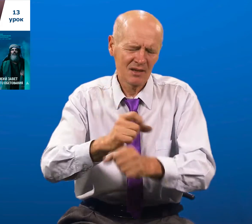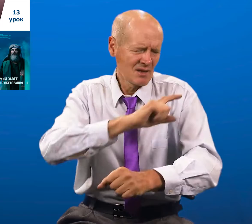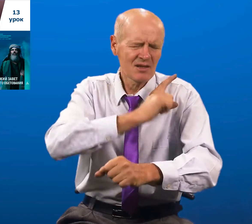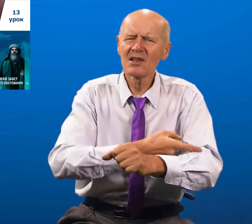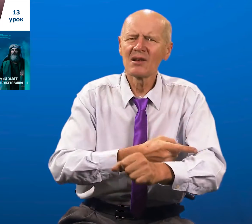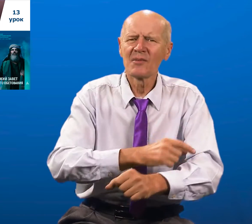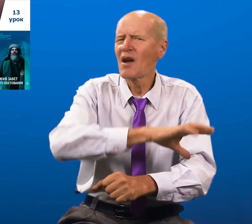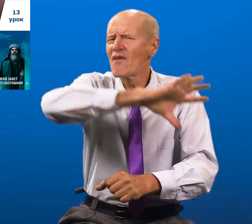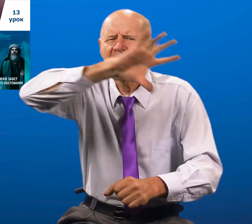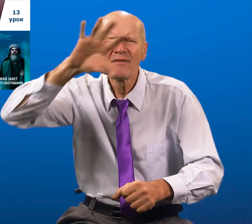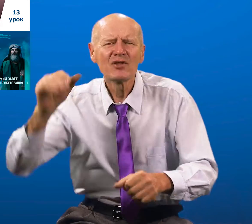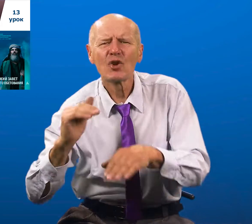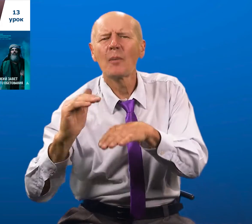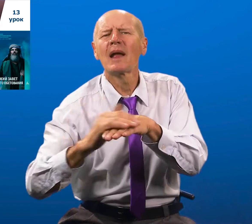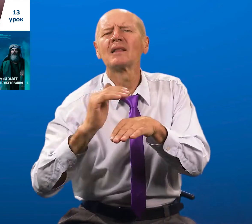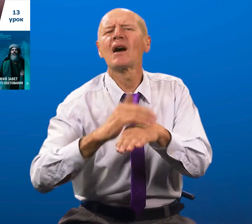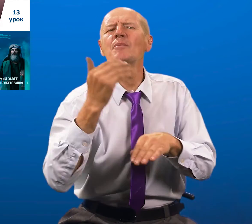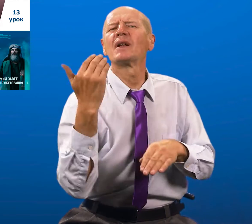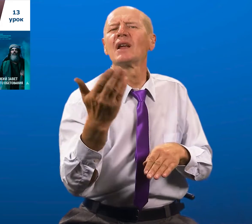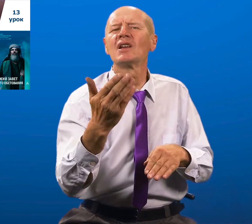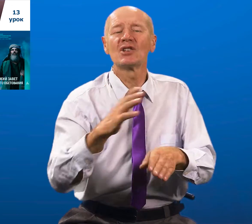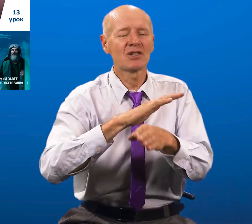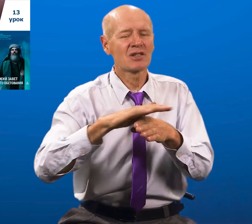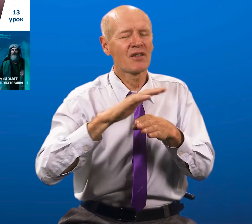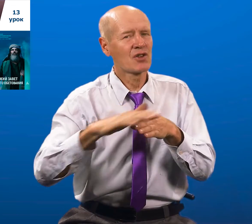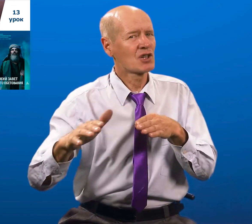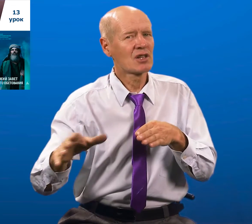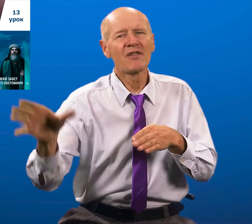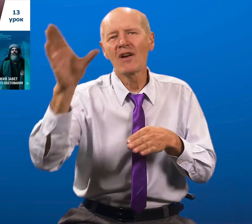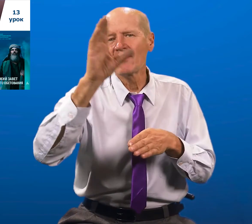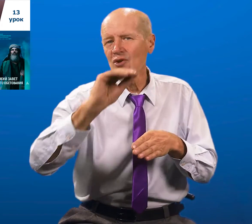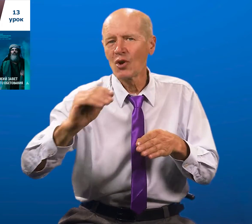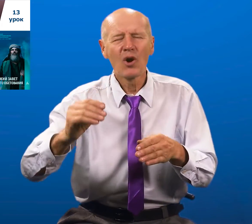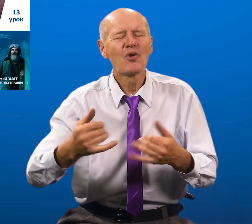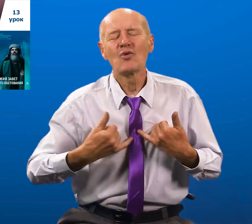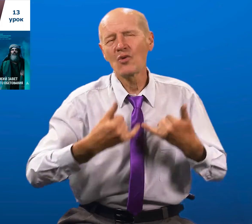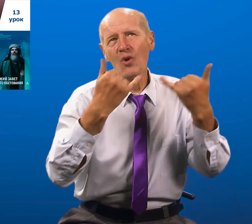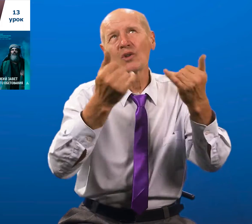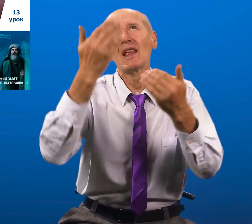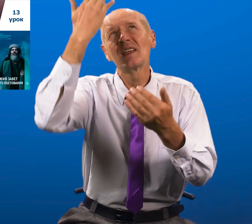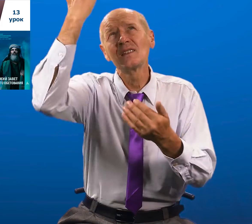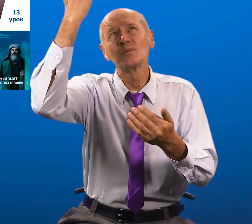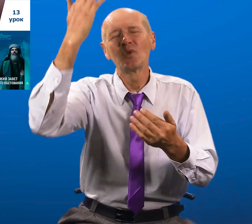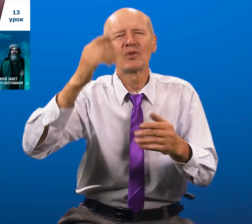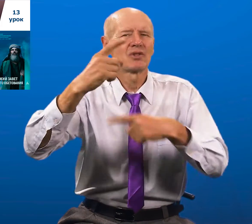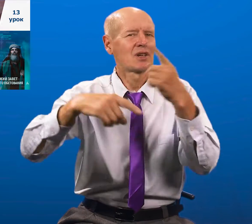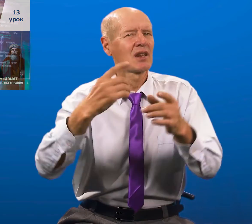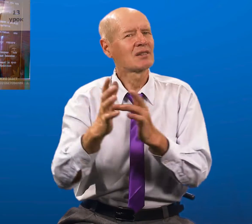все доброе, и да совершит в нас все угодное ему через Иисуса Христа.